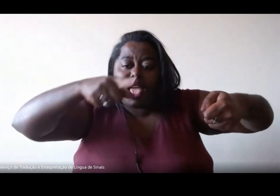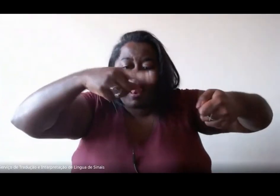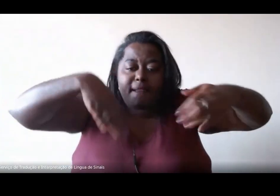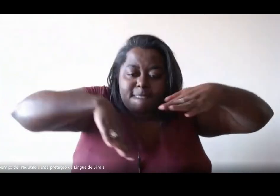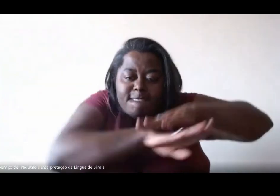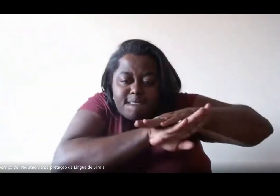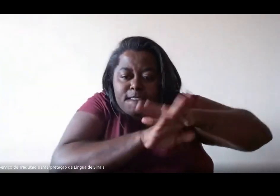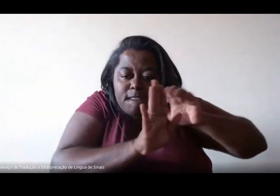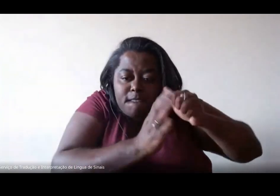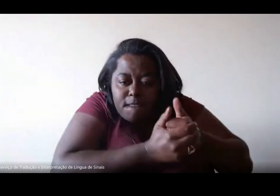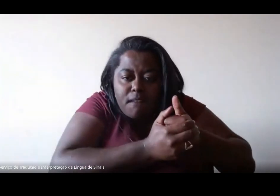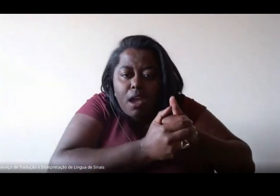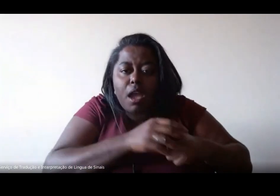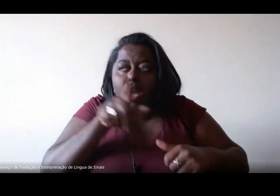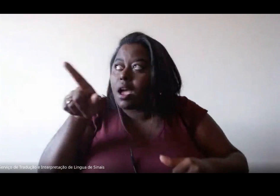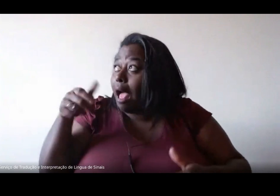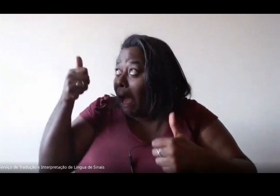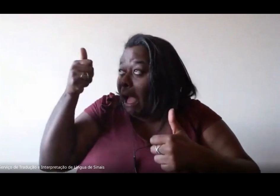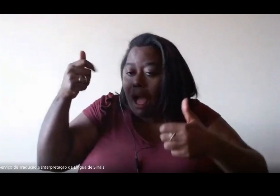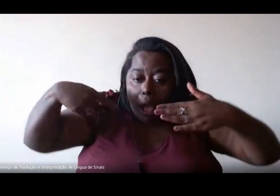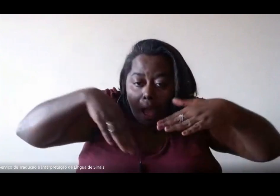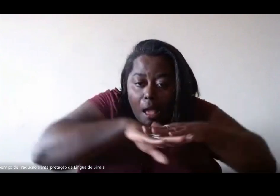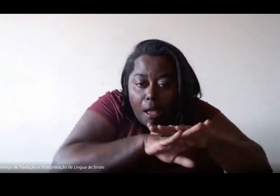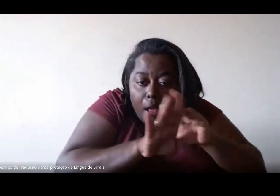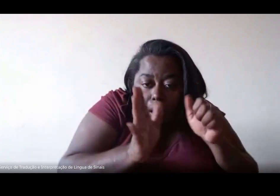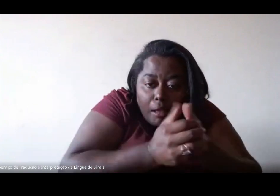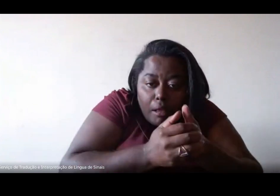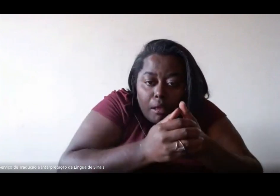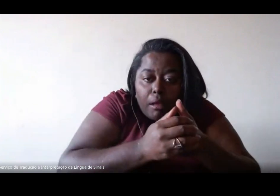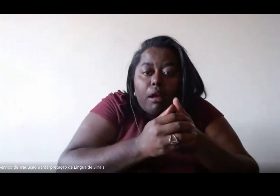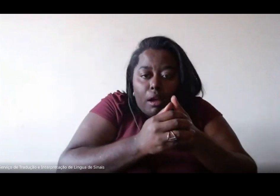embaixo do colchonete da maca. E ele entrou embaixo do colchonete